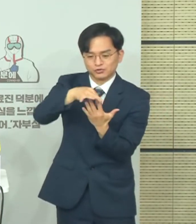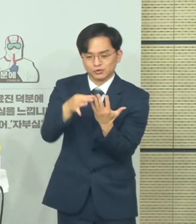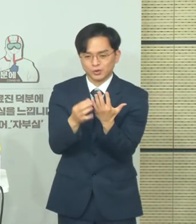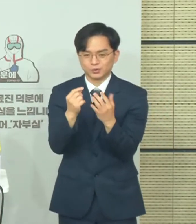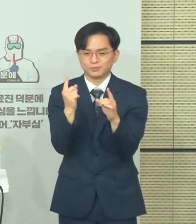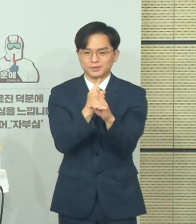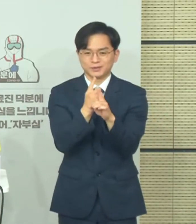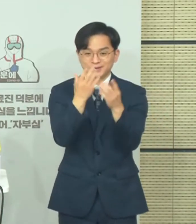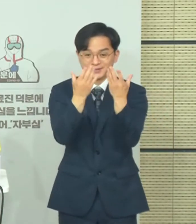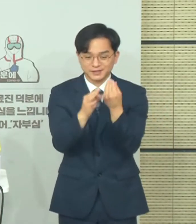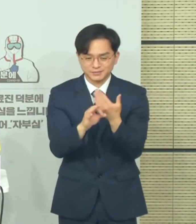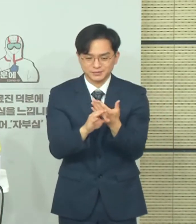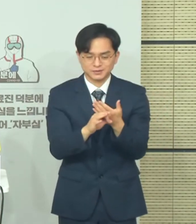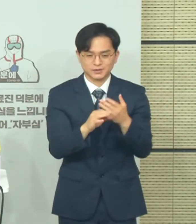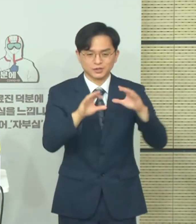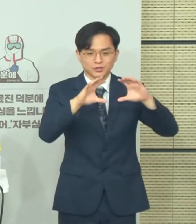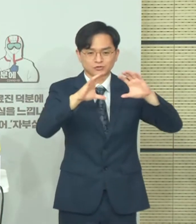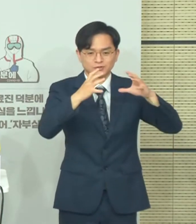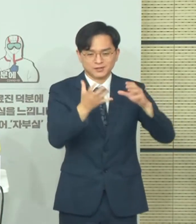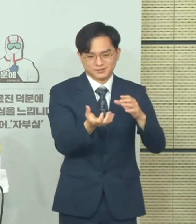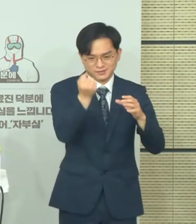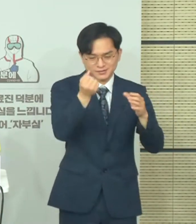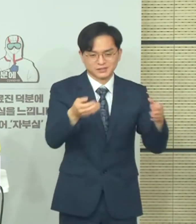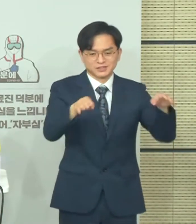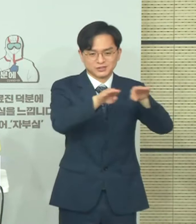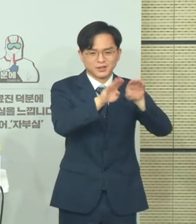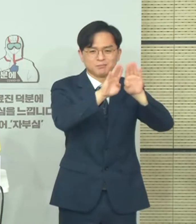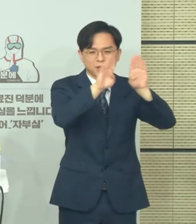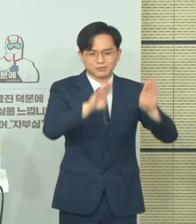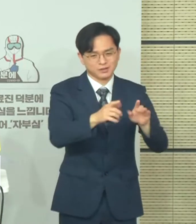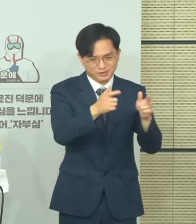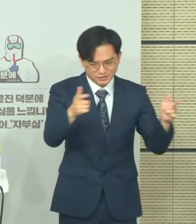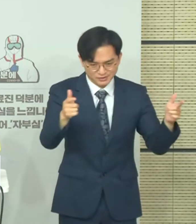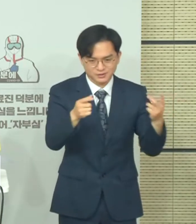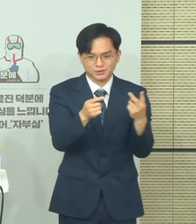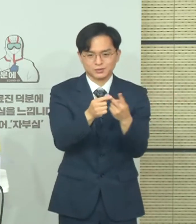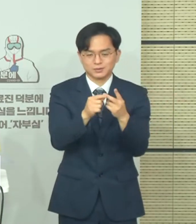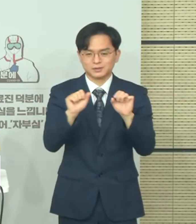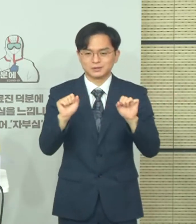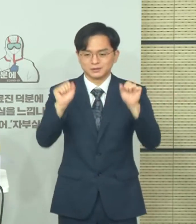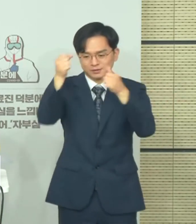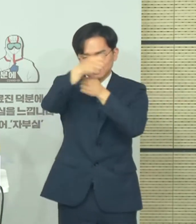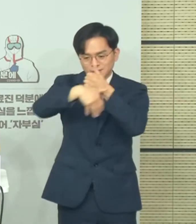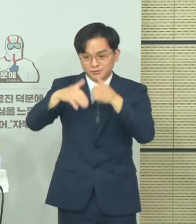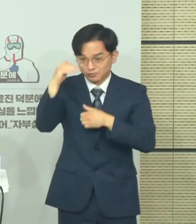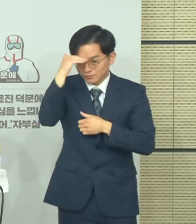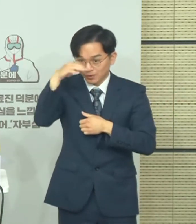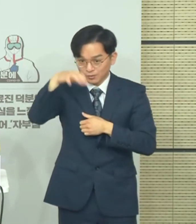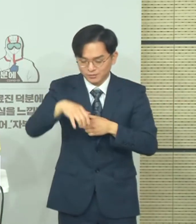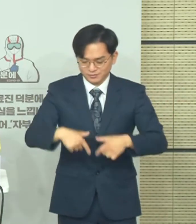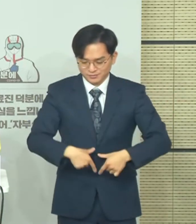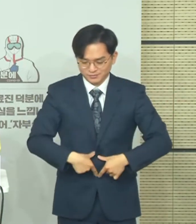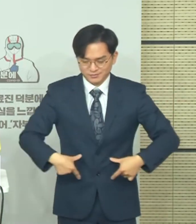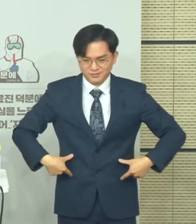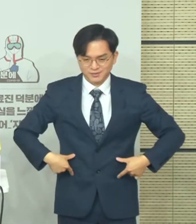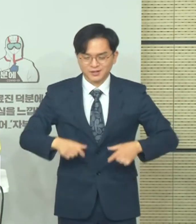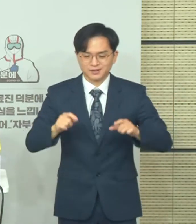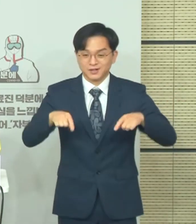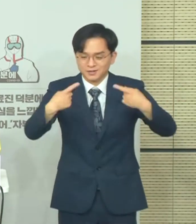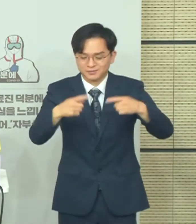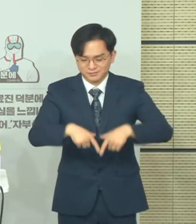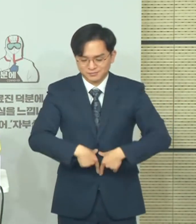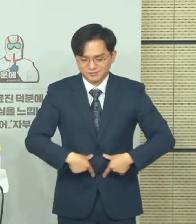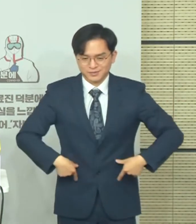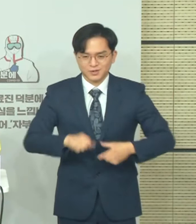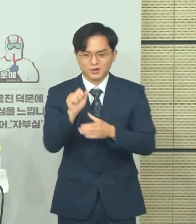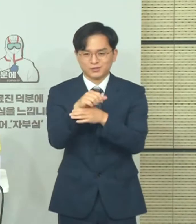00 시술과 체육시설 입장 등은 단계적으로 재개하게 될 것입니다 사회적 그리도